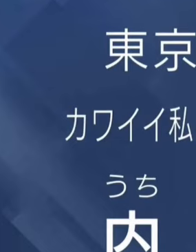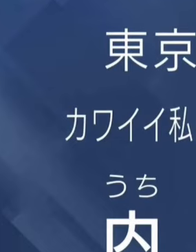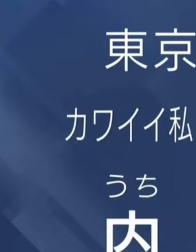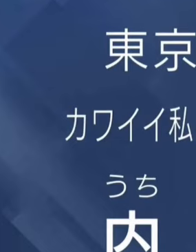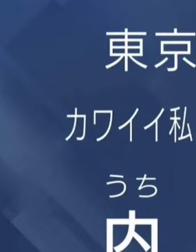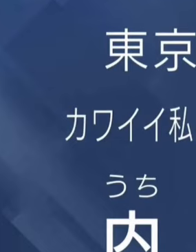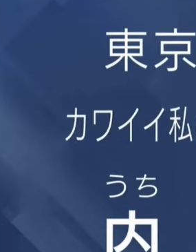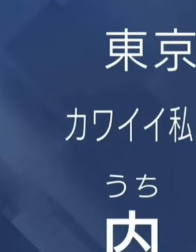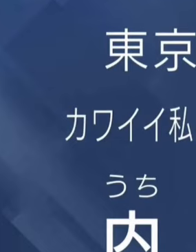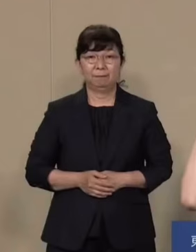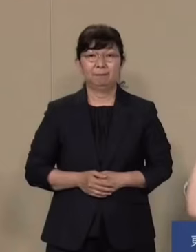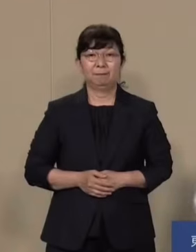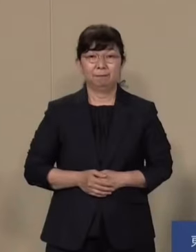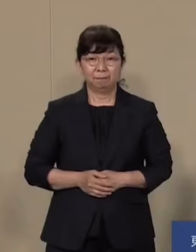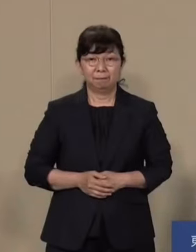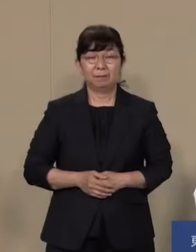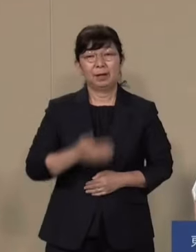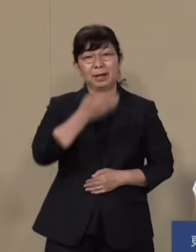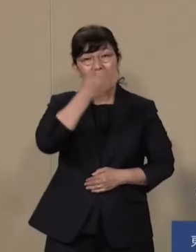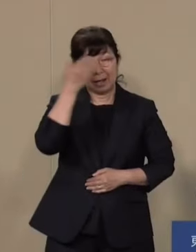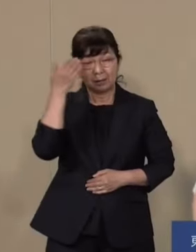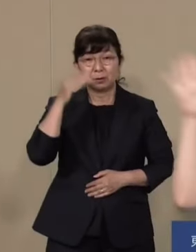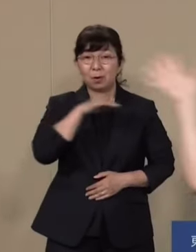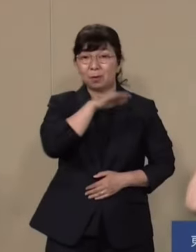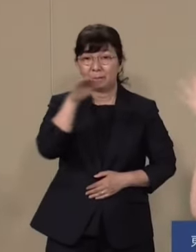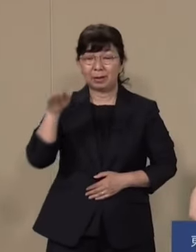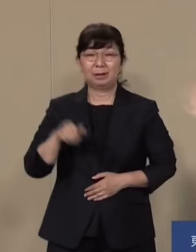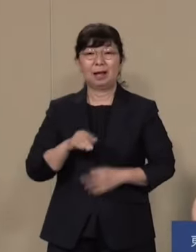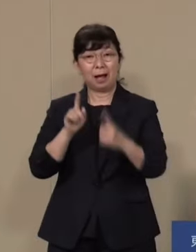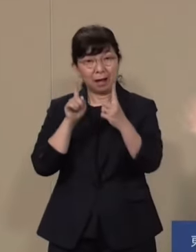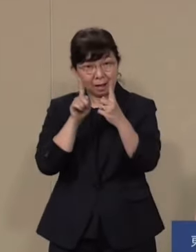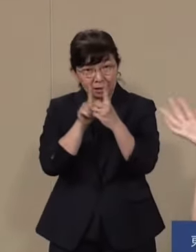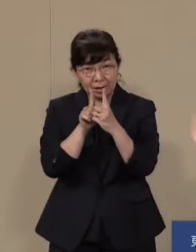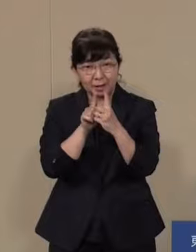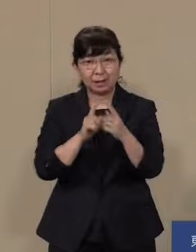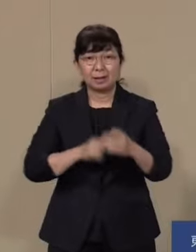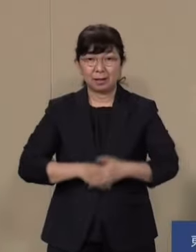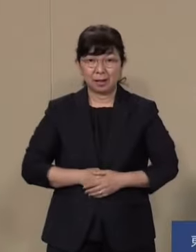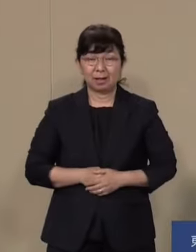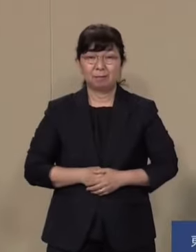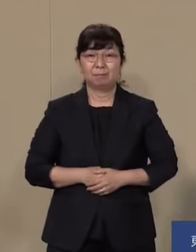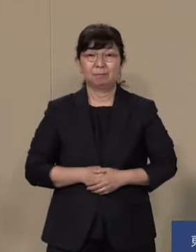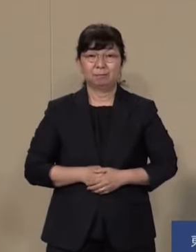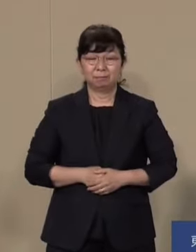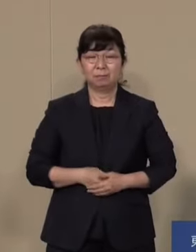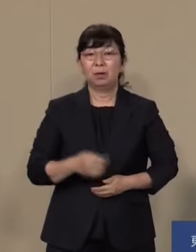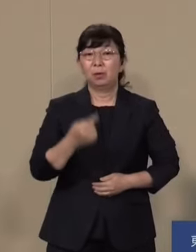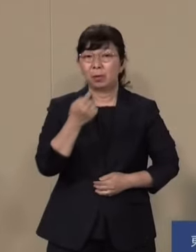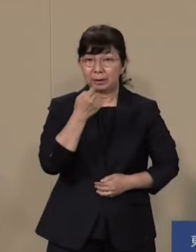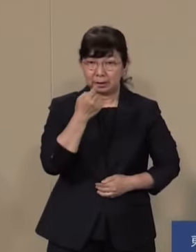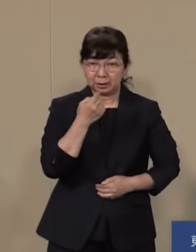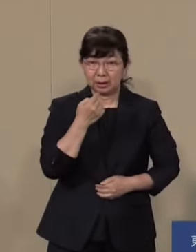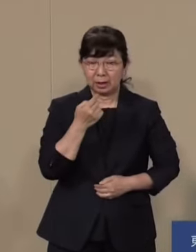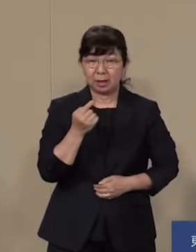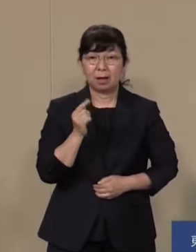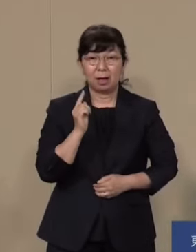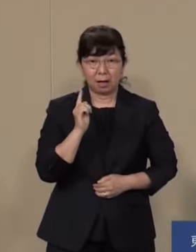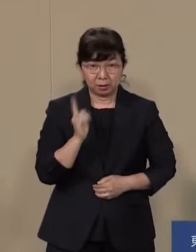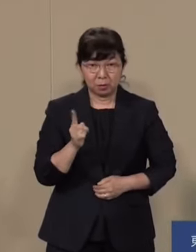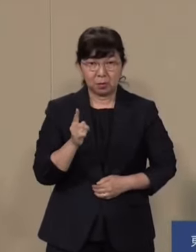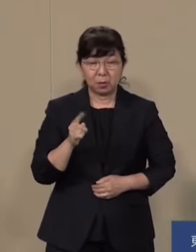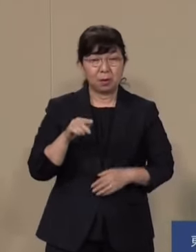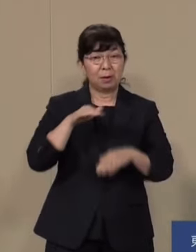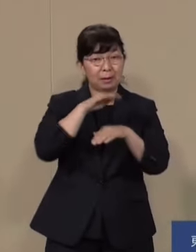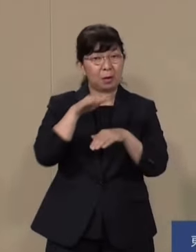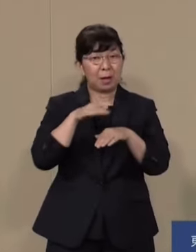放送ですやっとみんな会えたねどうも私があの